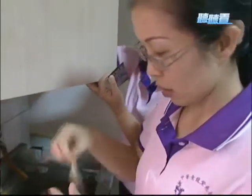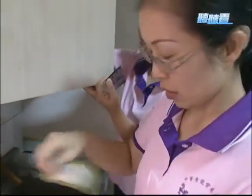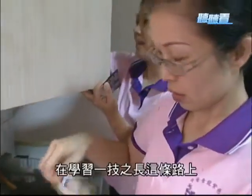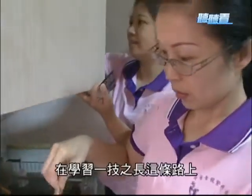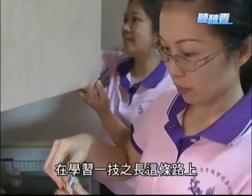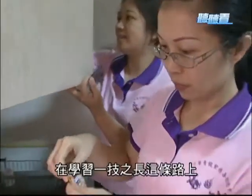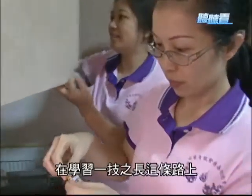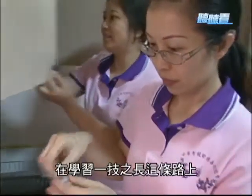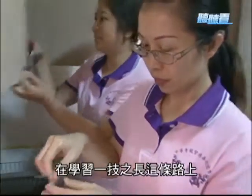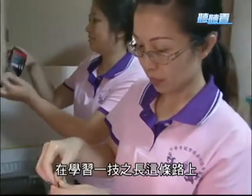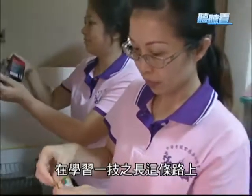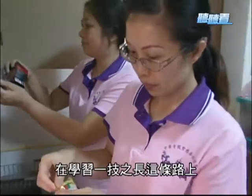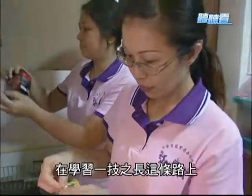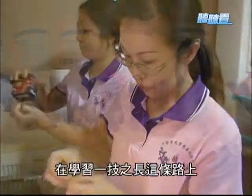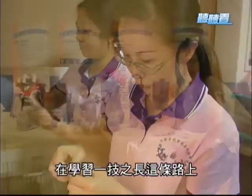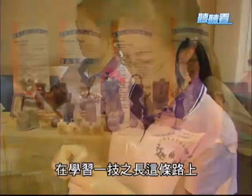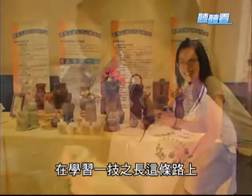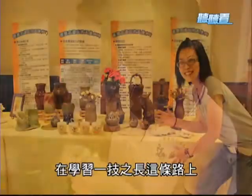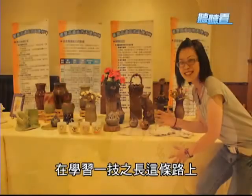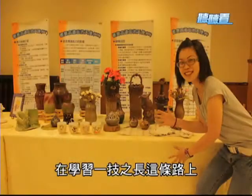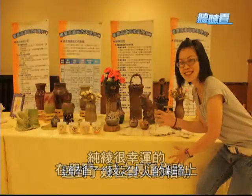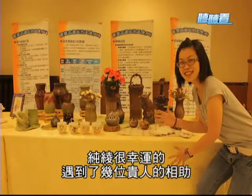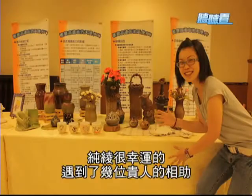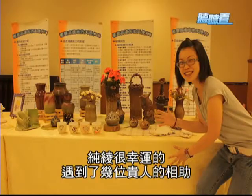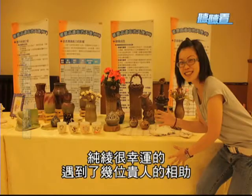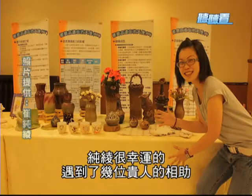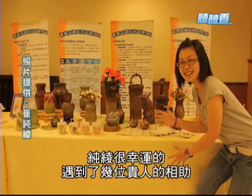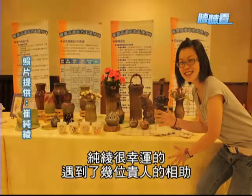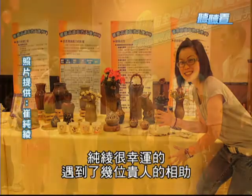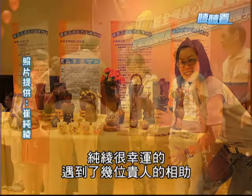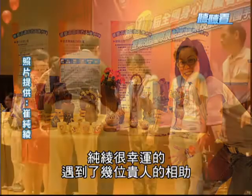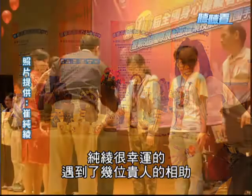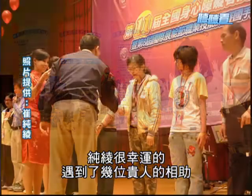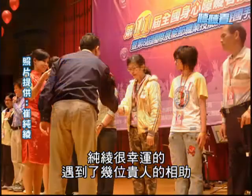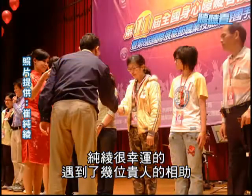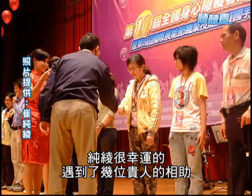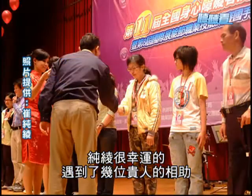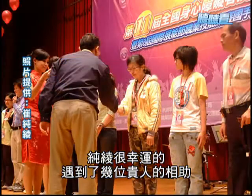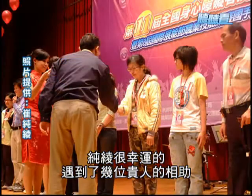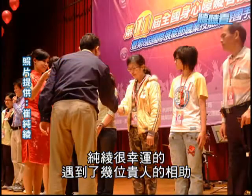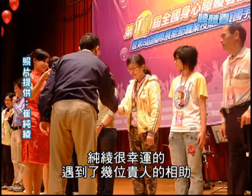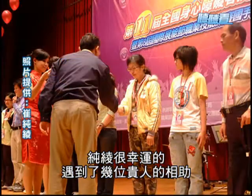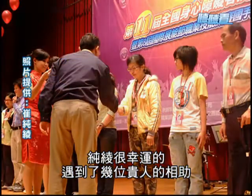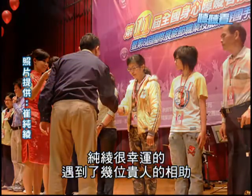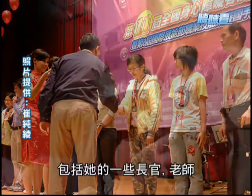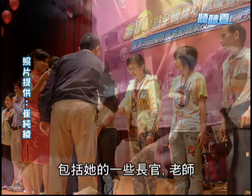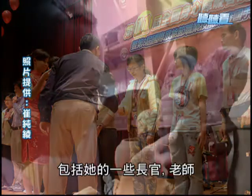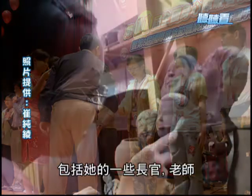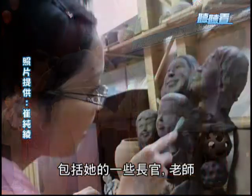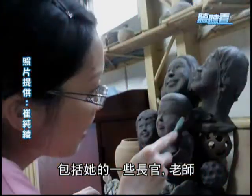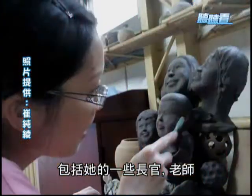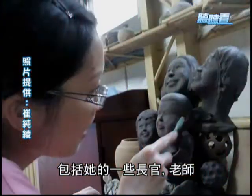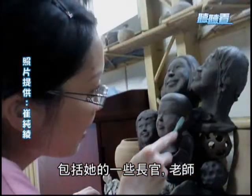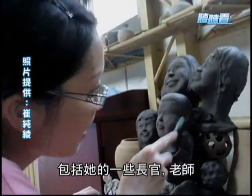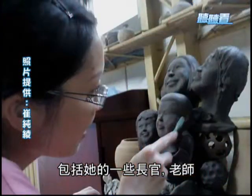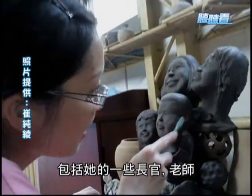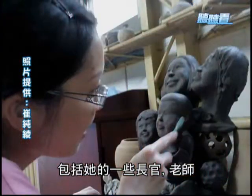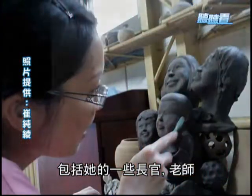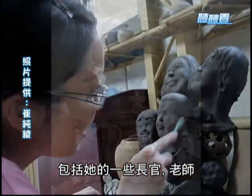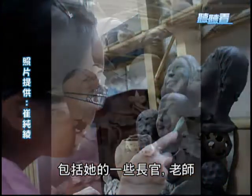在学习一技之长这条路上，纯玲很幸运的遇到了几位贵人的相助。包括他的一些长官、老师，